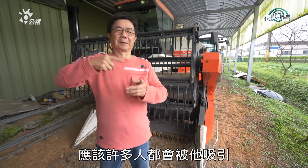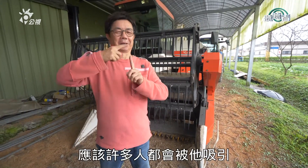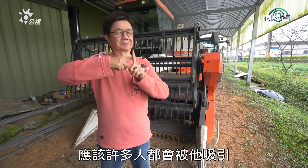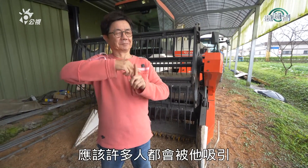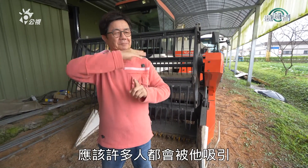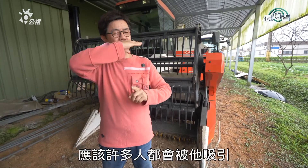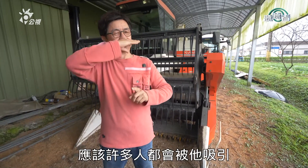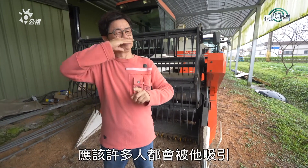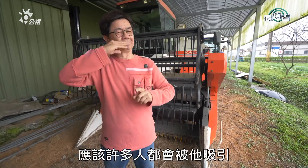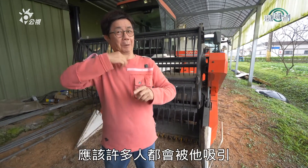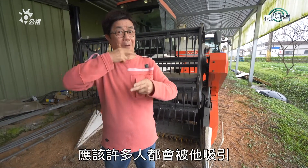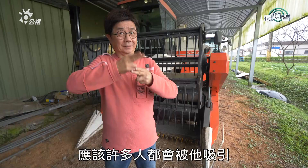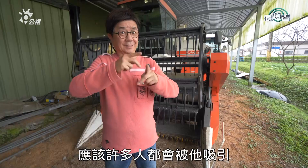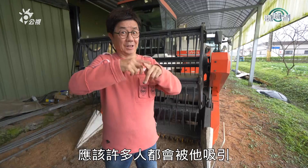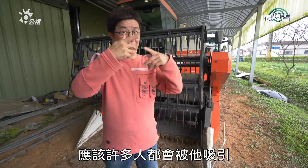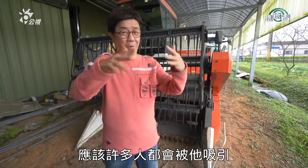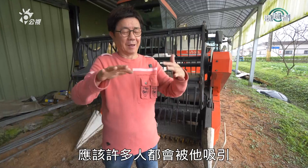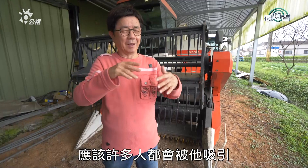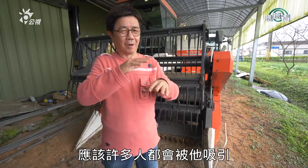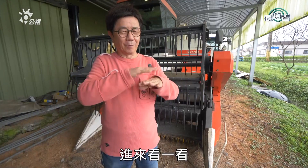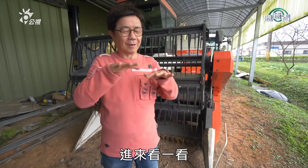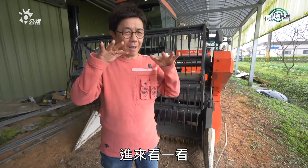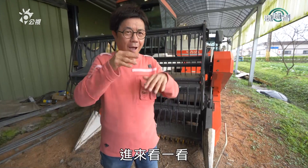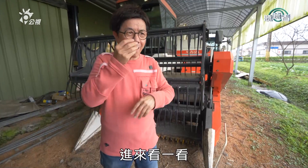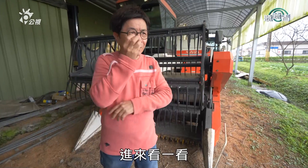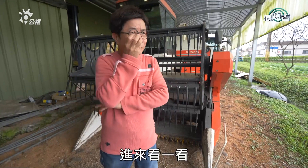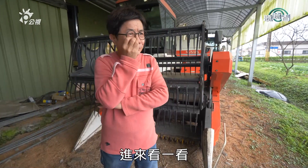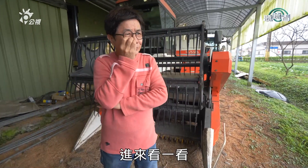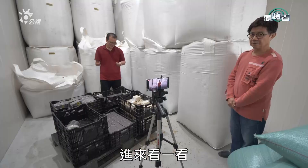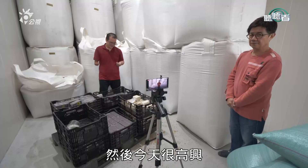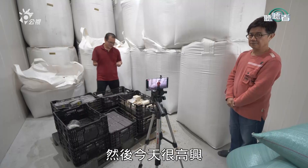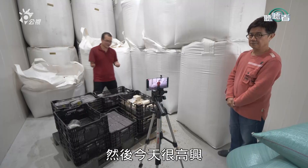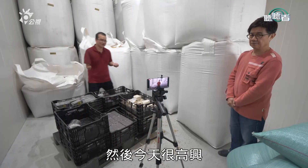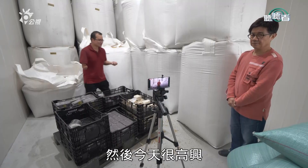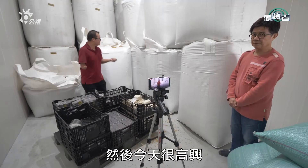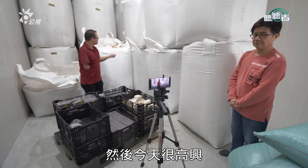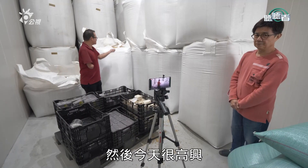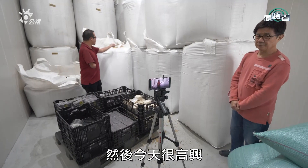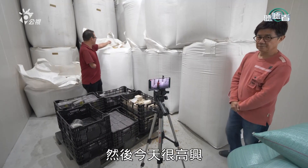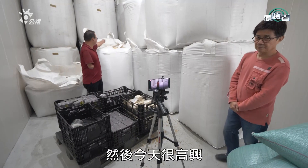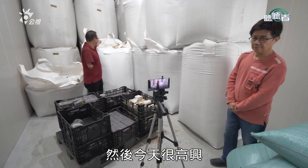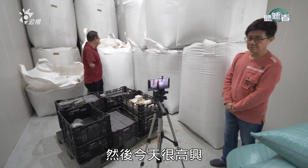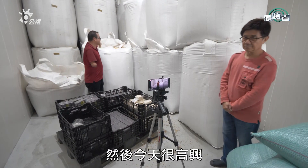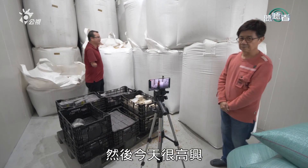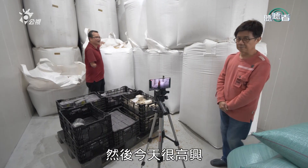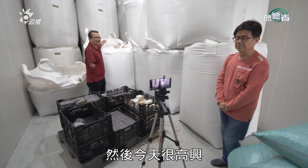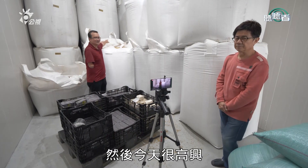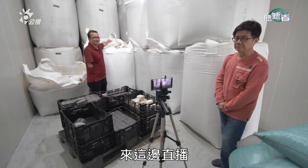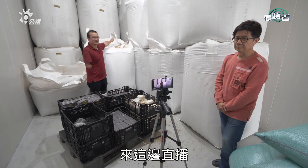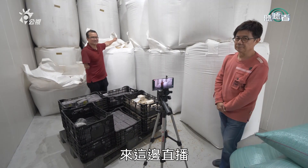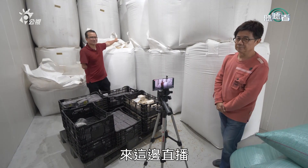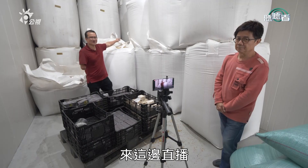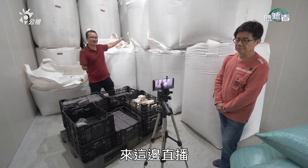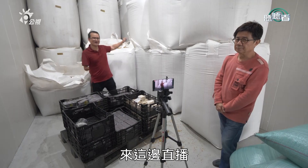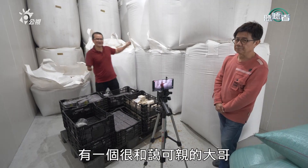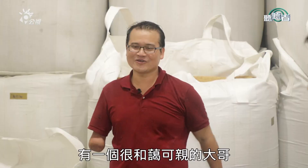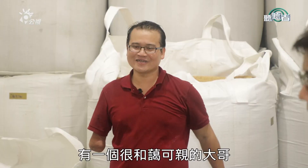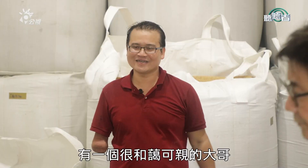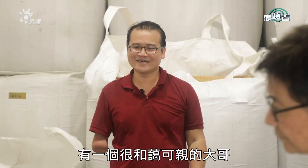该许多人呢都会被他吸引进来看一看。 然后今天啊很高兴啊，好来这边好直播有一个